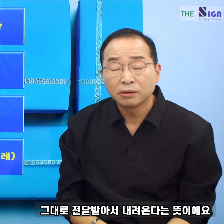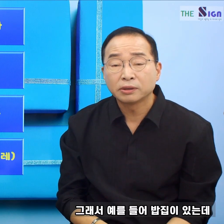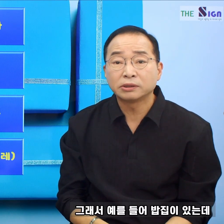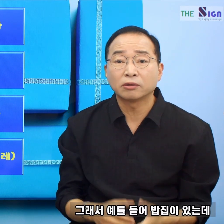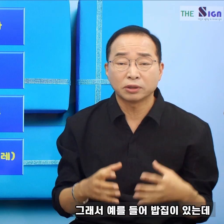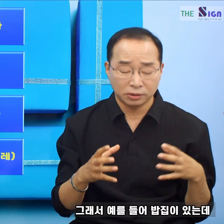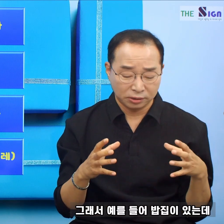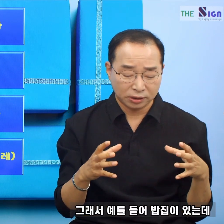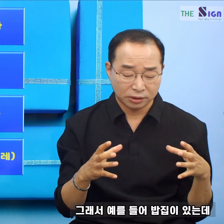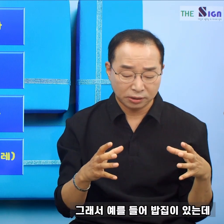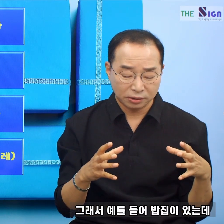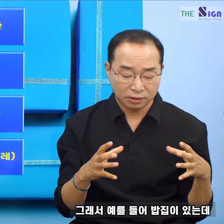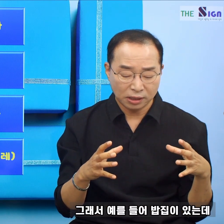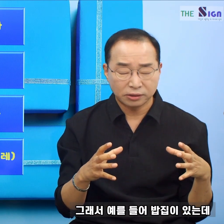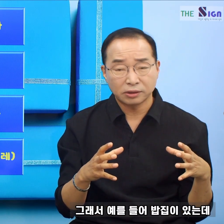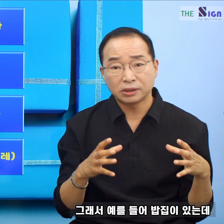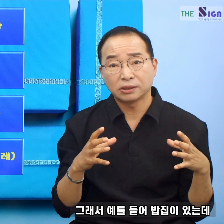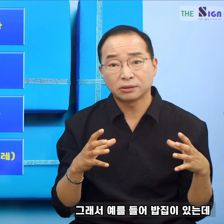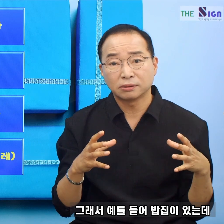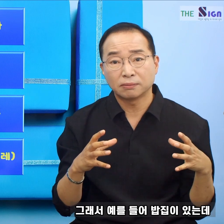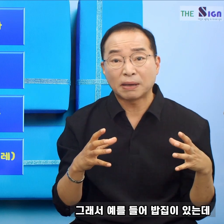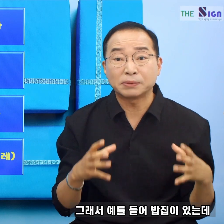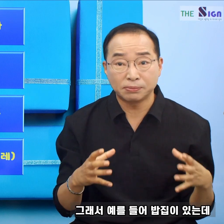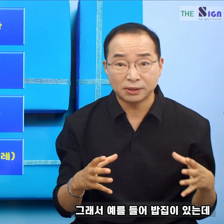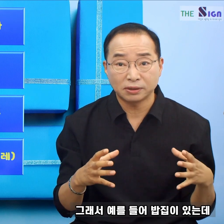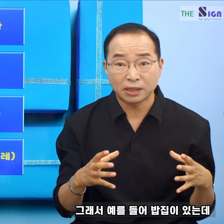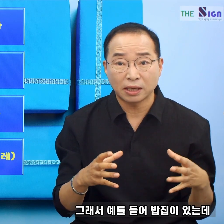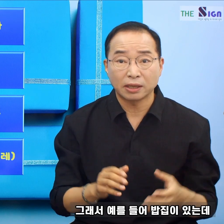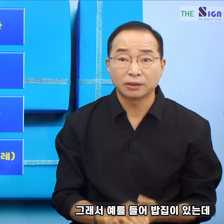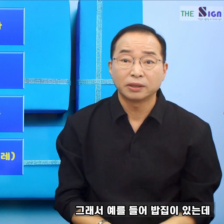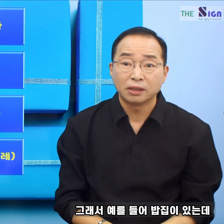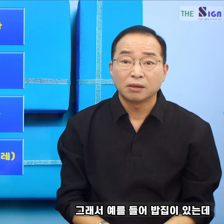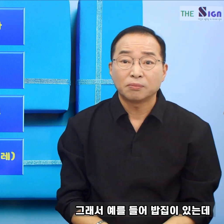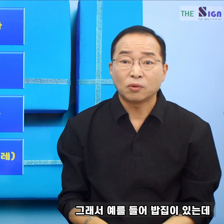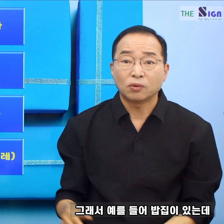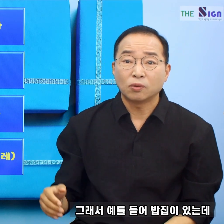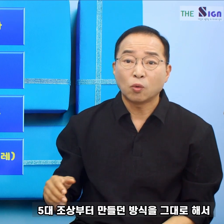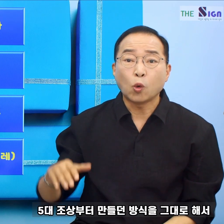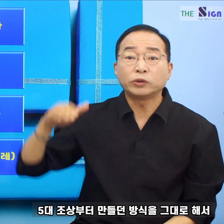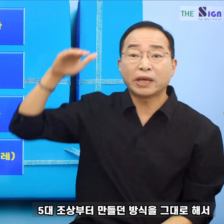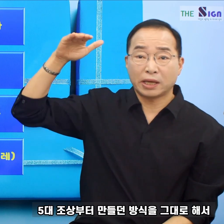그래서 어떤 이제 예를 들어 밥집이 있는데 뭐 5대